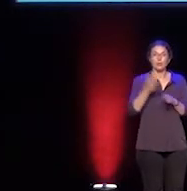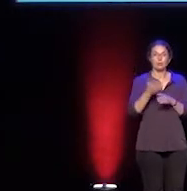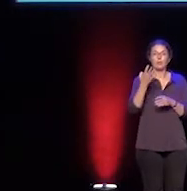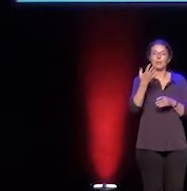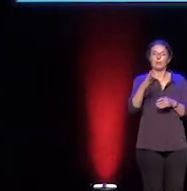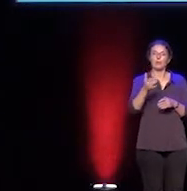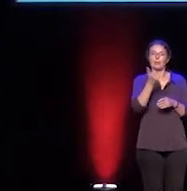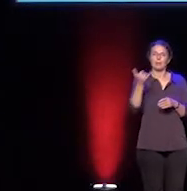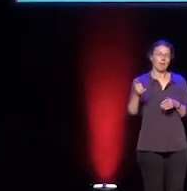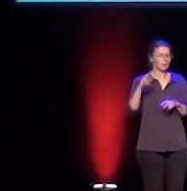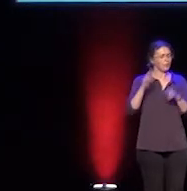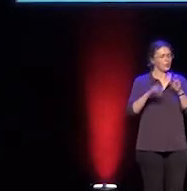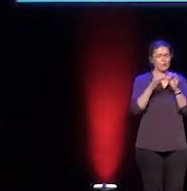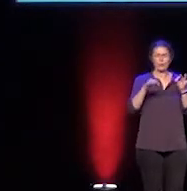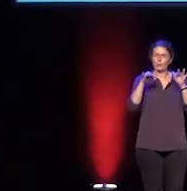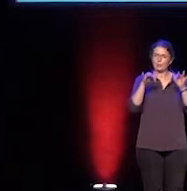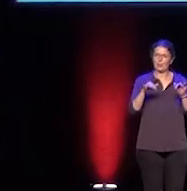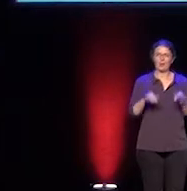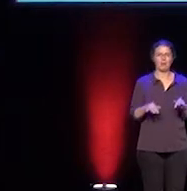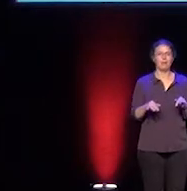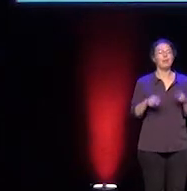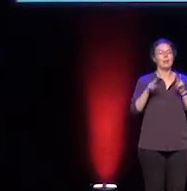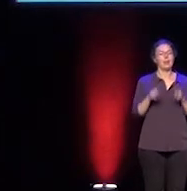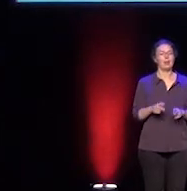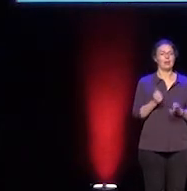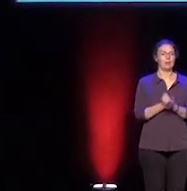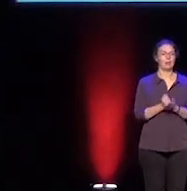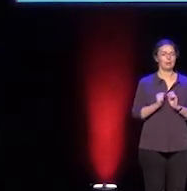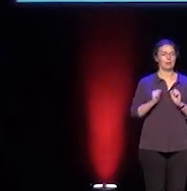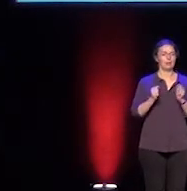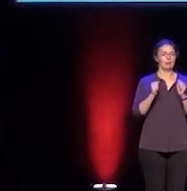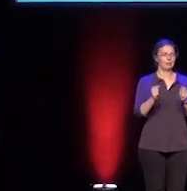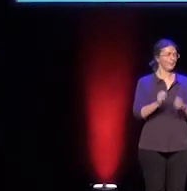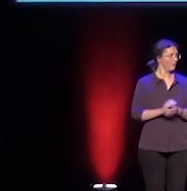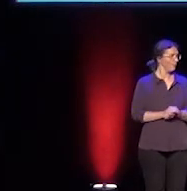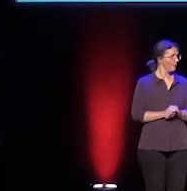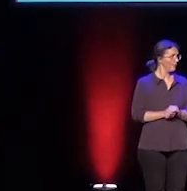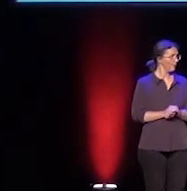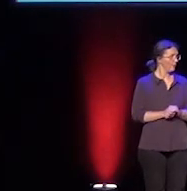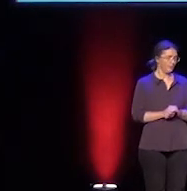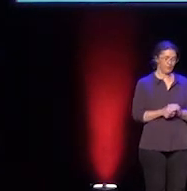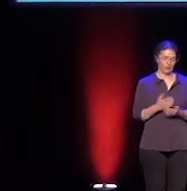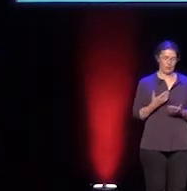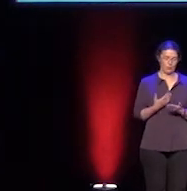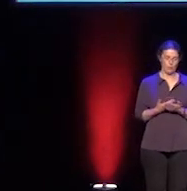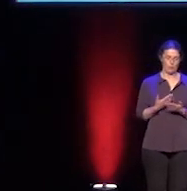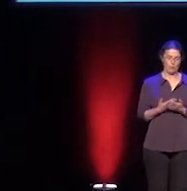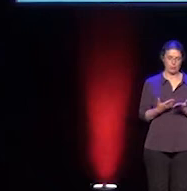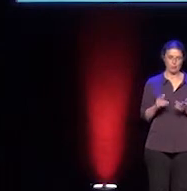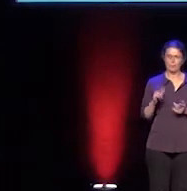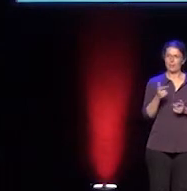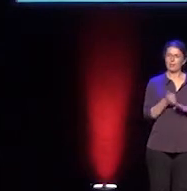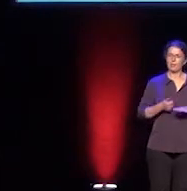in unterschiedlichen Funktionen im SOVD ehrenamtlich aktiv. so zum Beispiel als